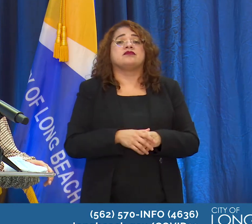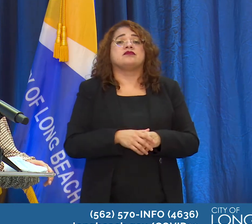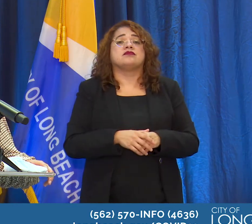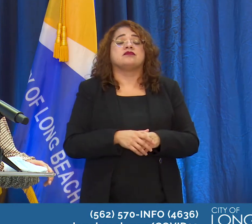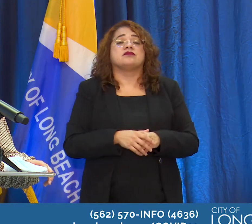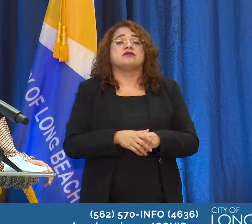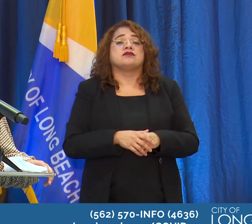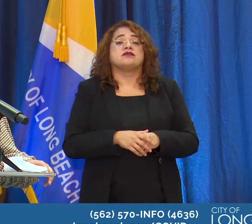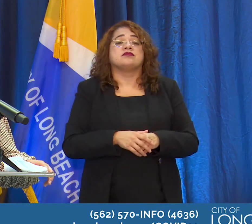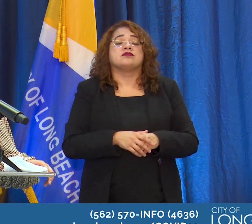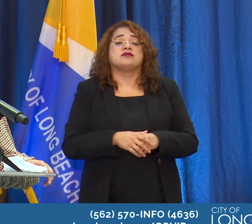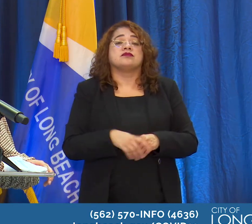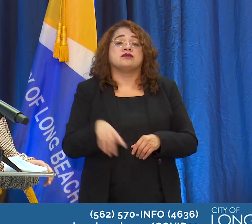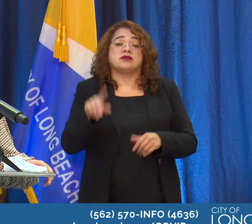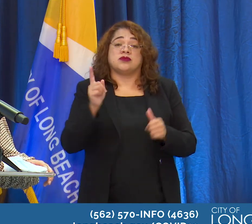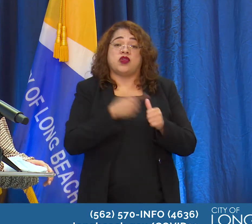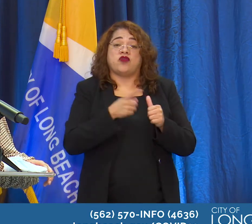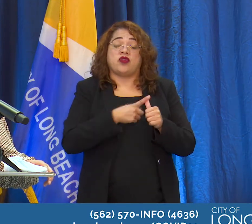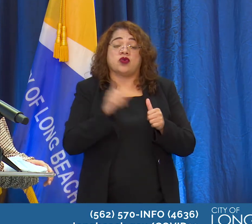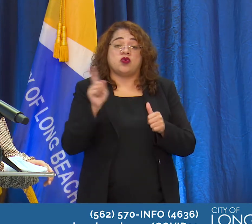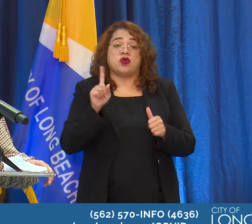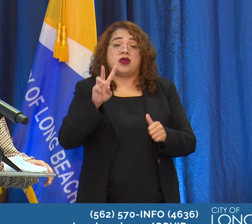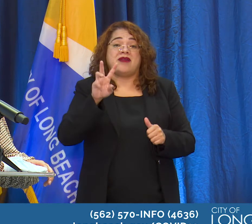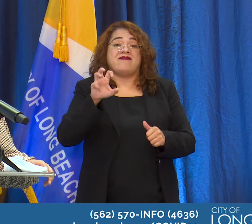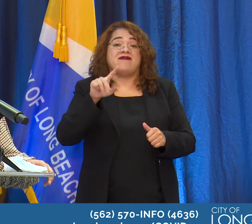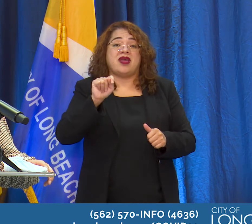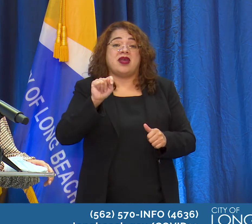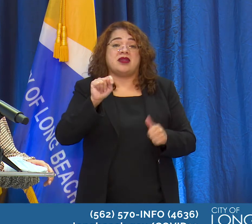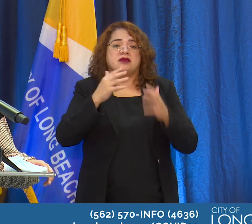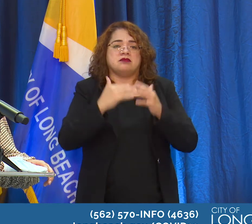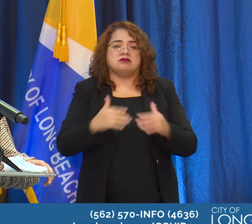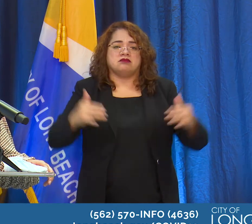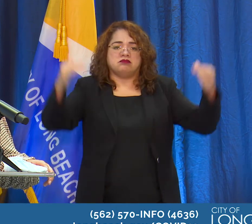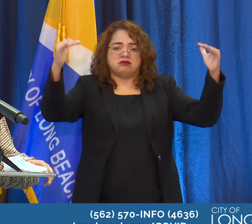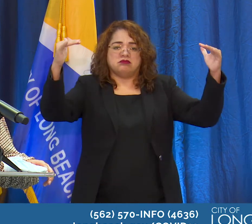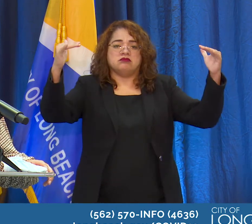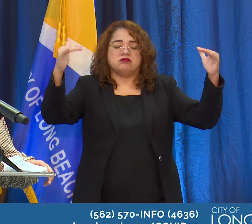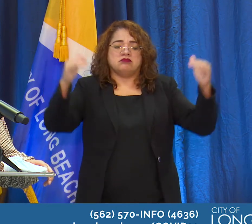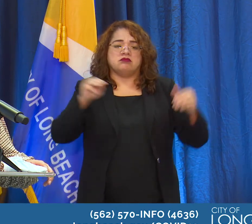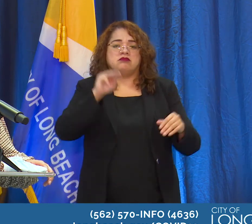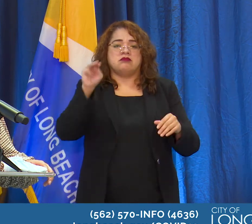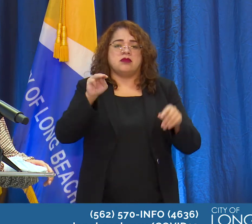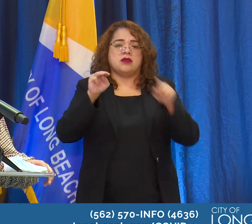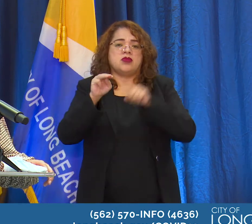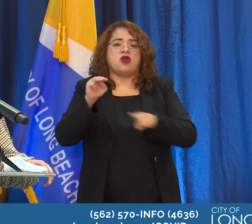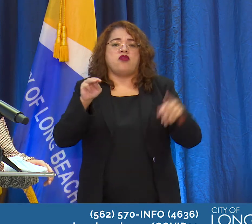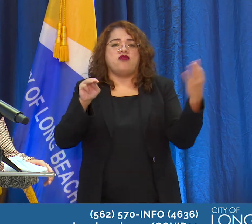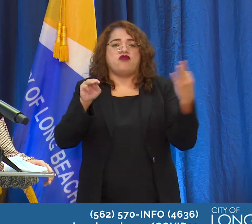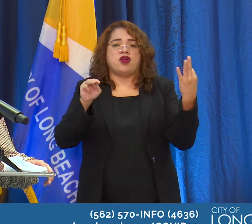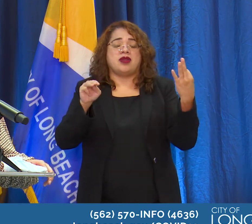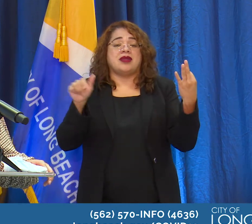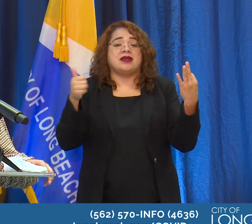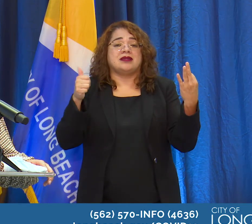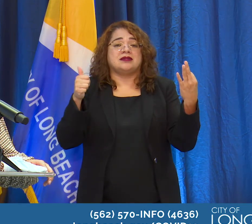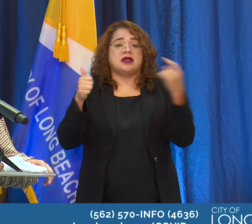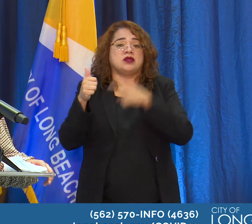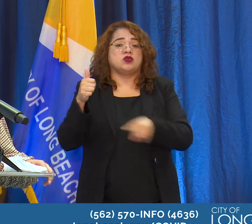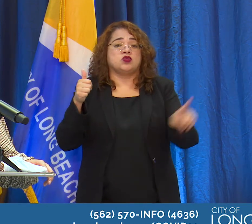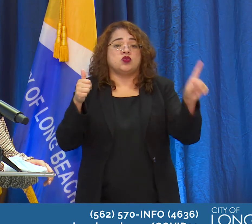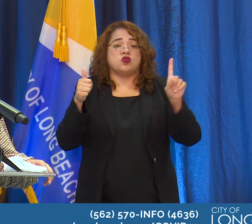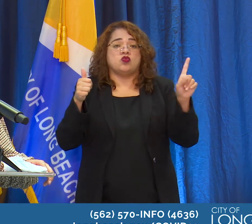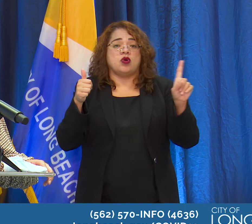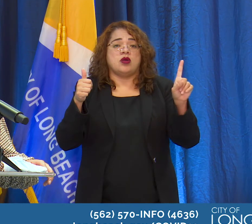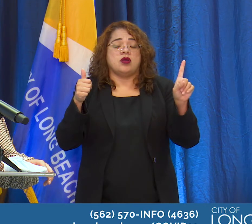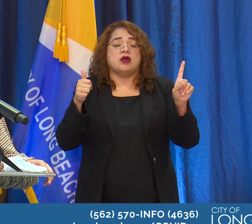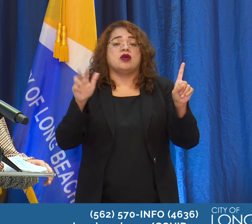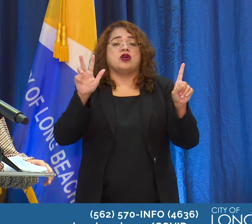poco sobre ellos. El primero es el Vet Stadium, el Estadio Veteranos, de lunes a viernes de 10 a 1 y